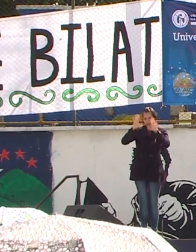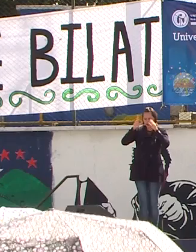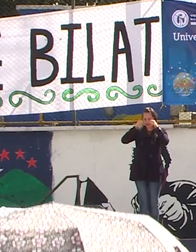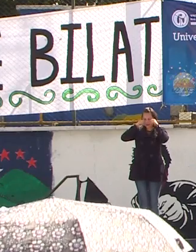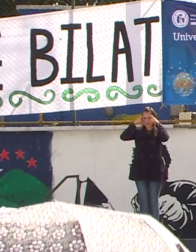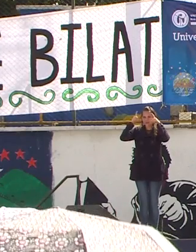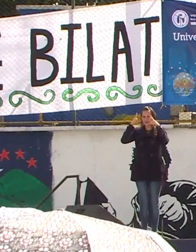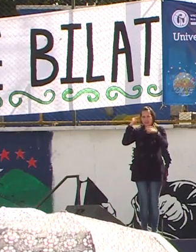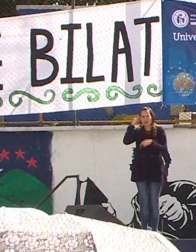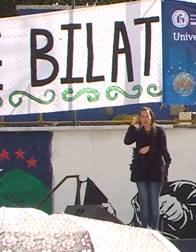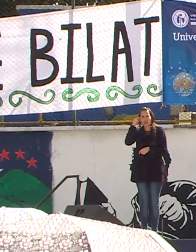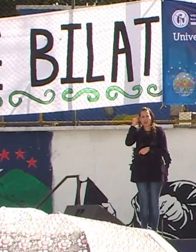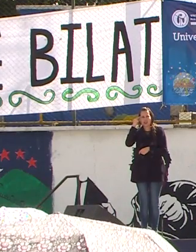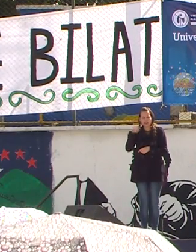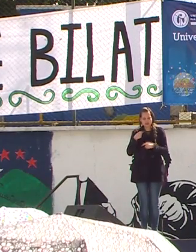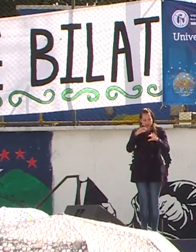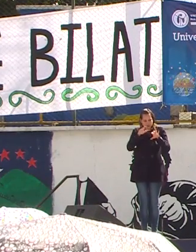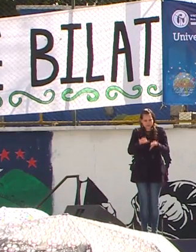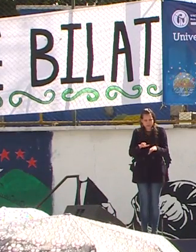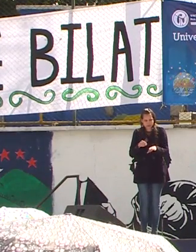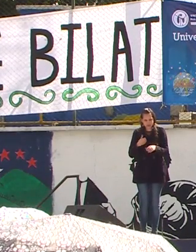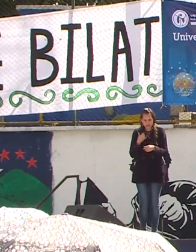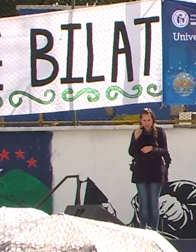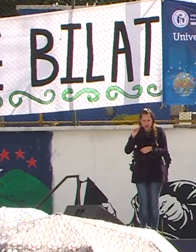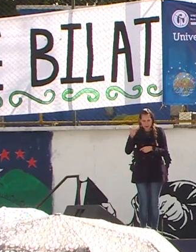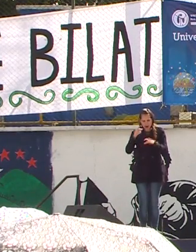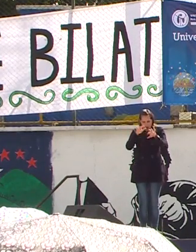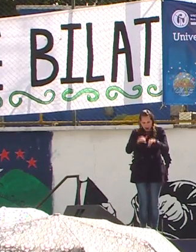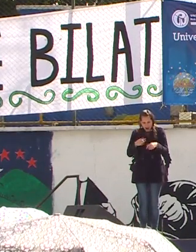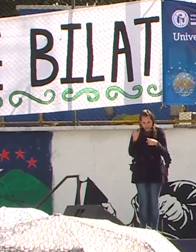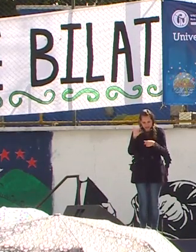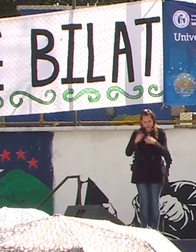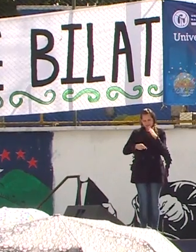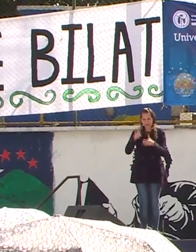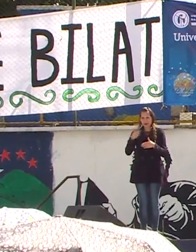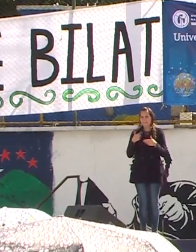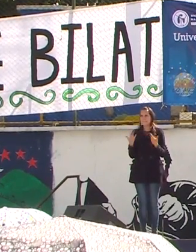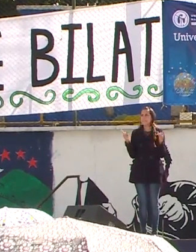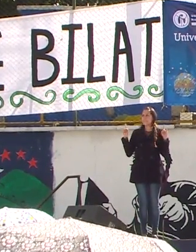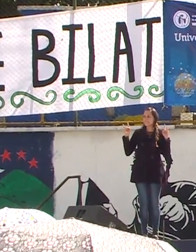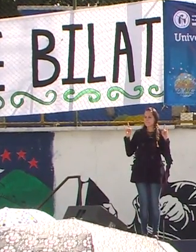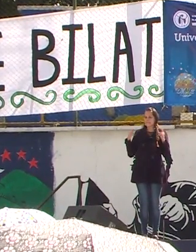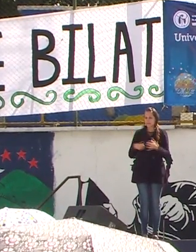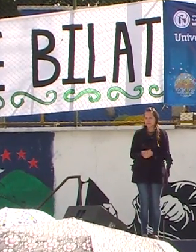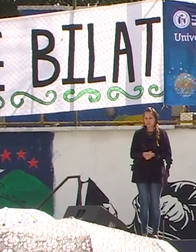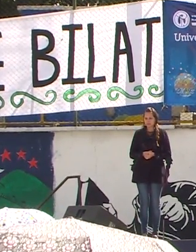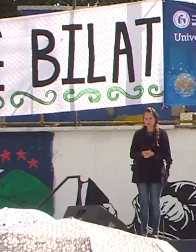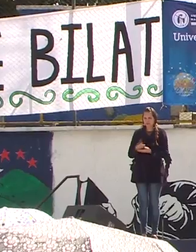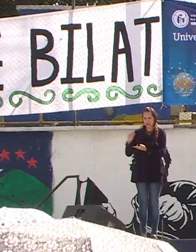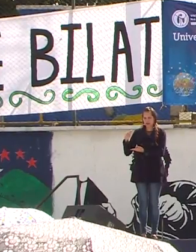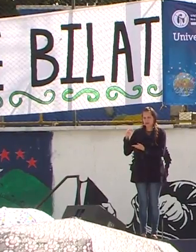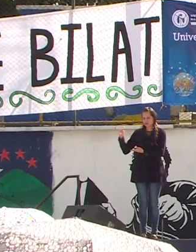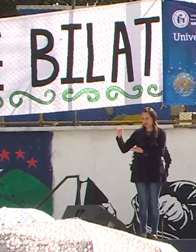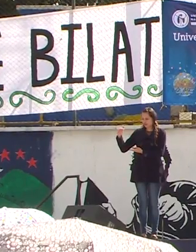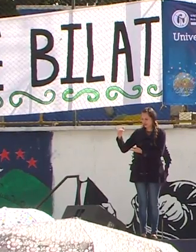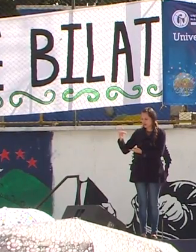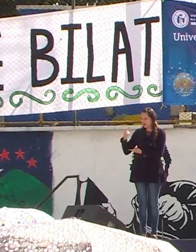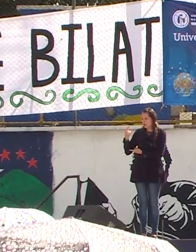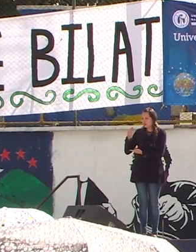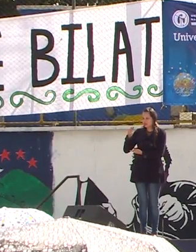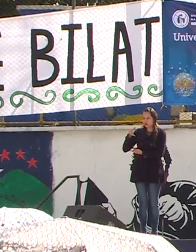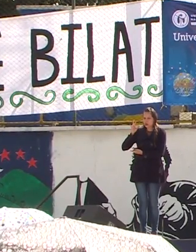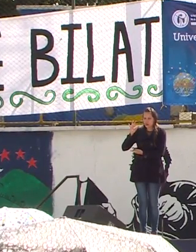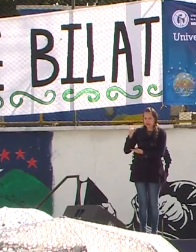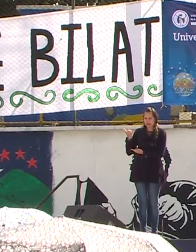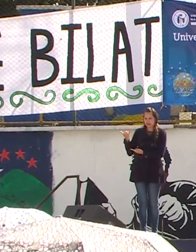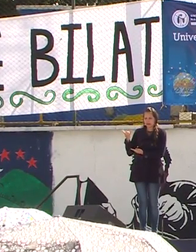quedaron desprogramados con el canelazo hecho. Sin embargo, lo alcanzado es